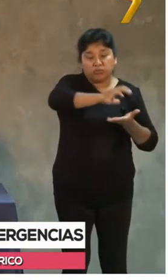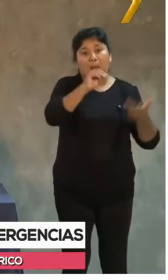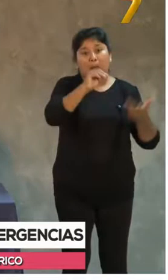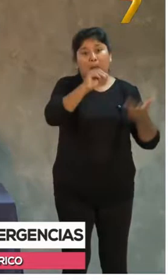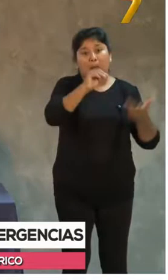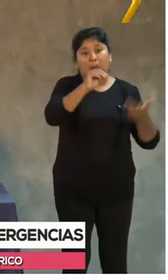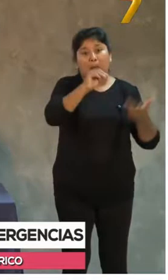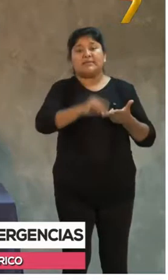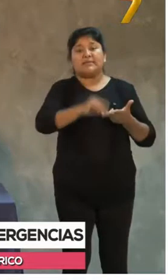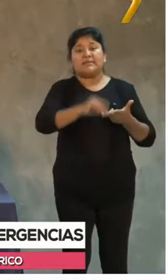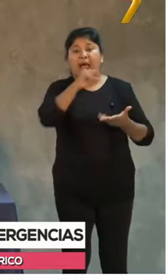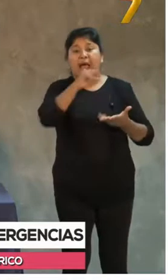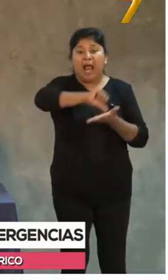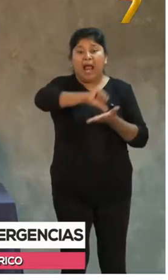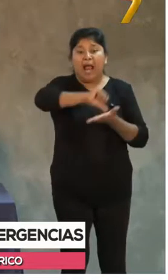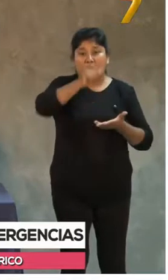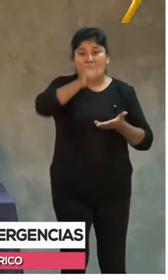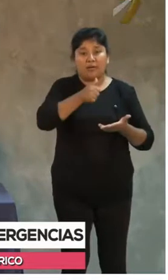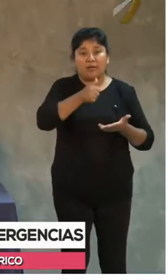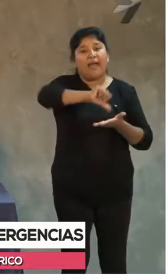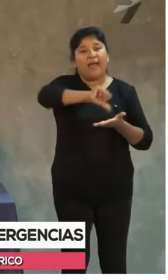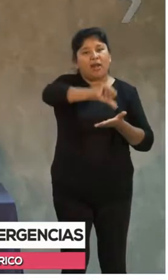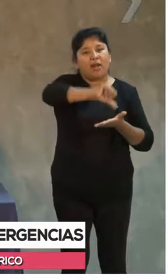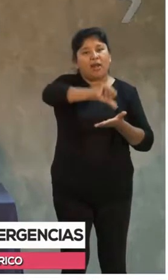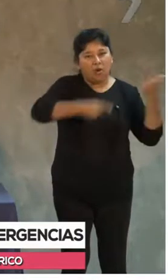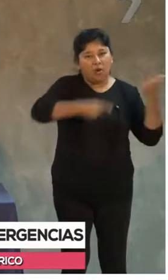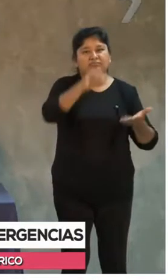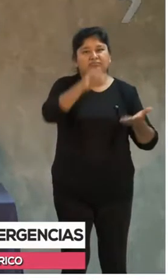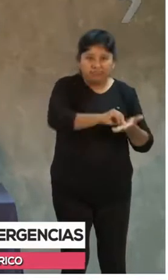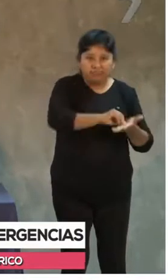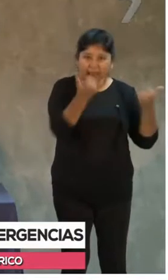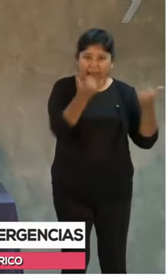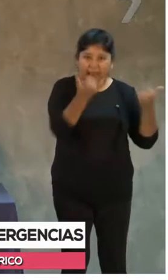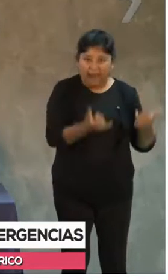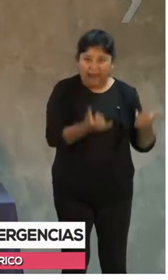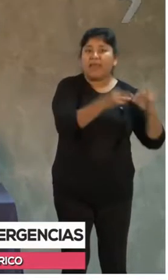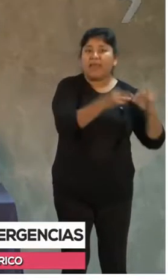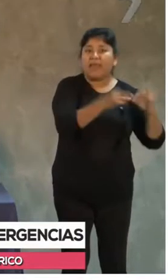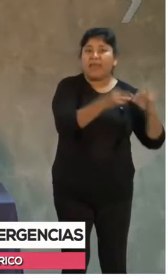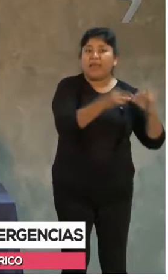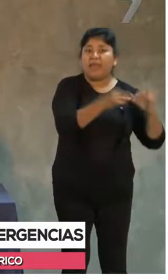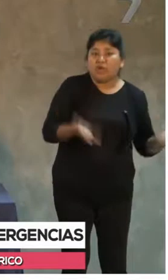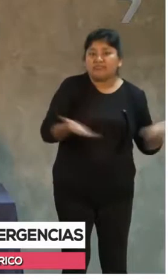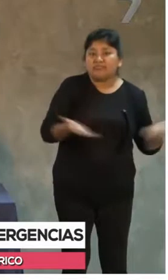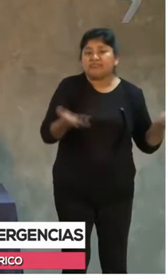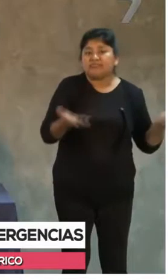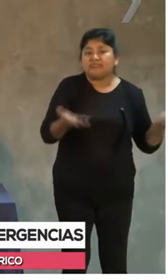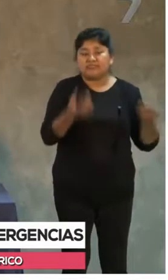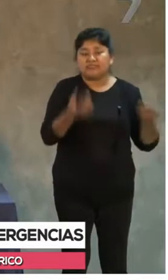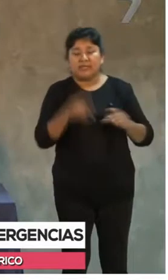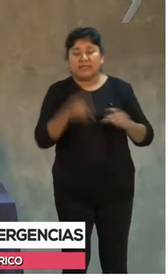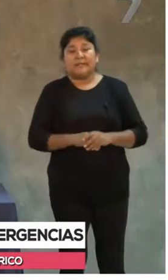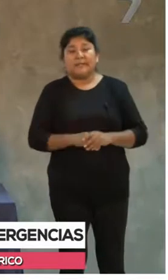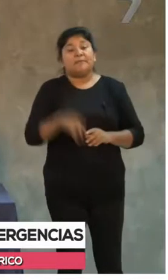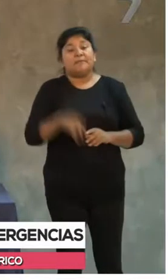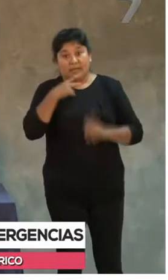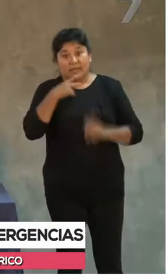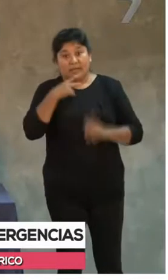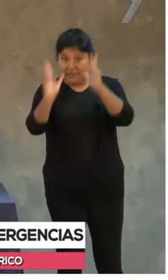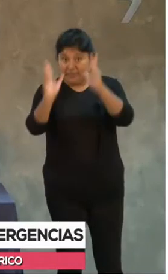eso, ya acabo de mencionar en el parte cuál es la situación. Para resumirlo, tenemos un caso confirmado y dos